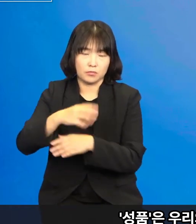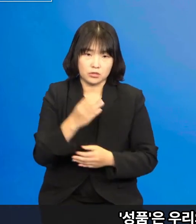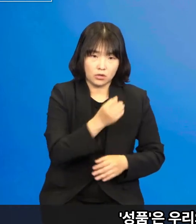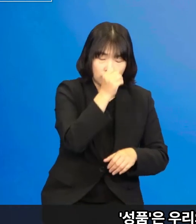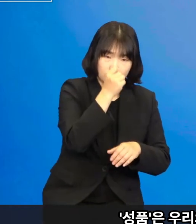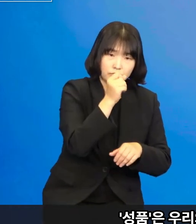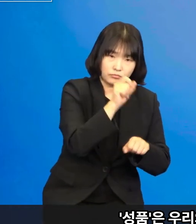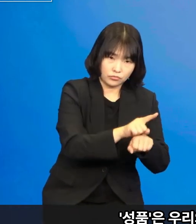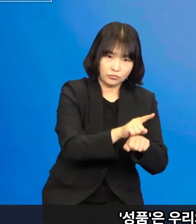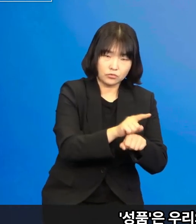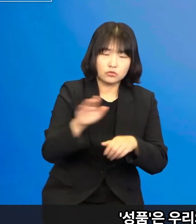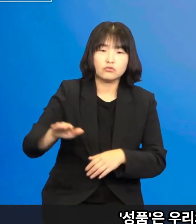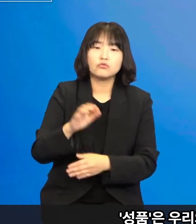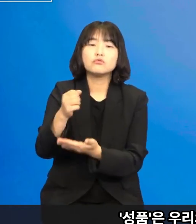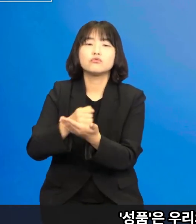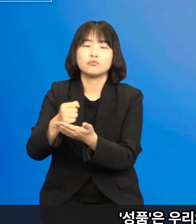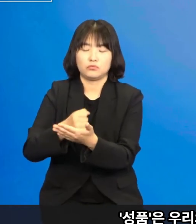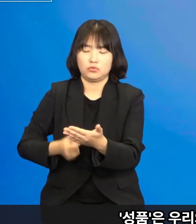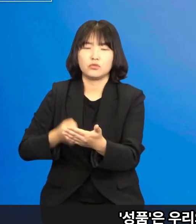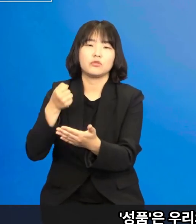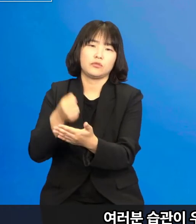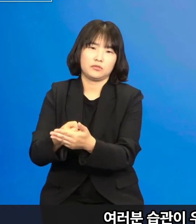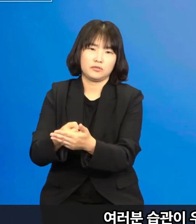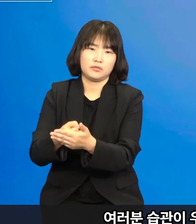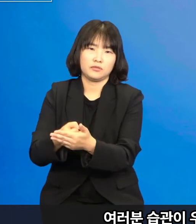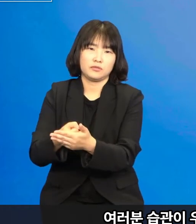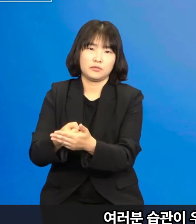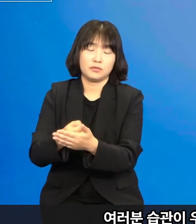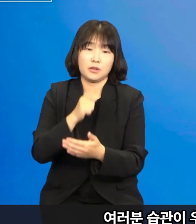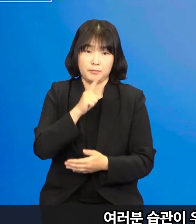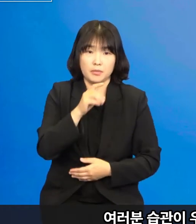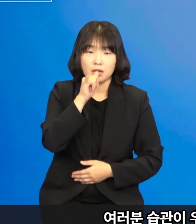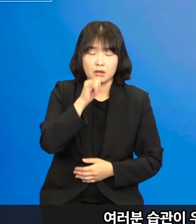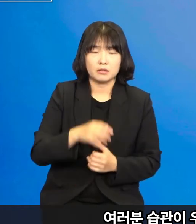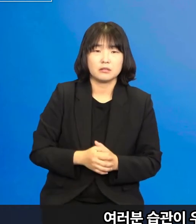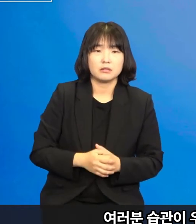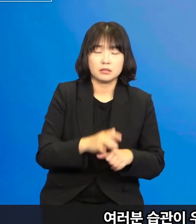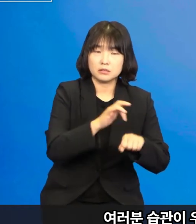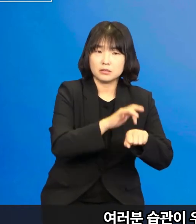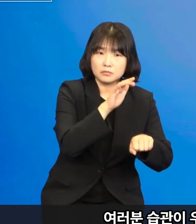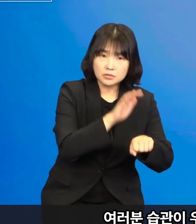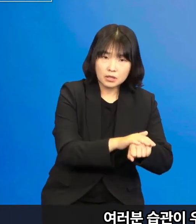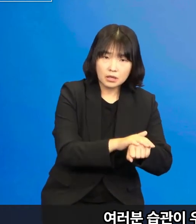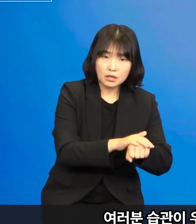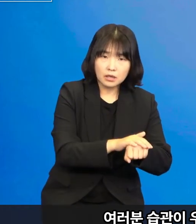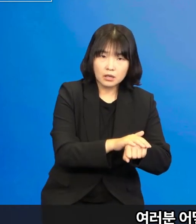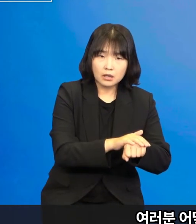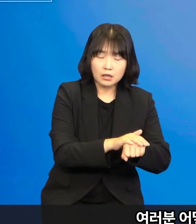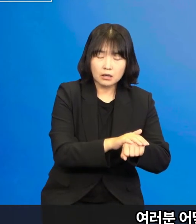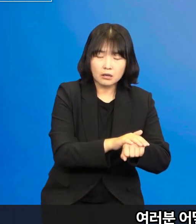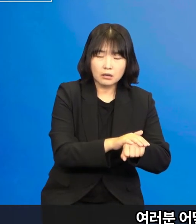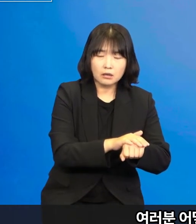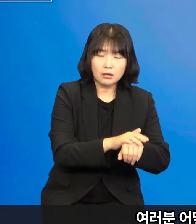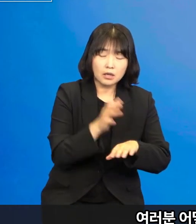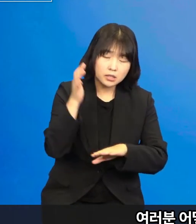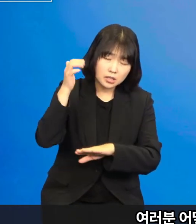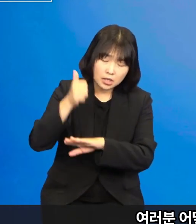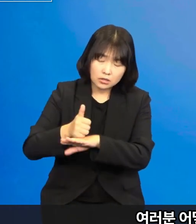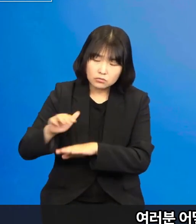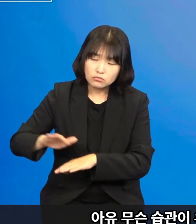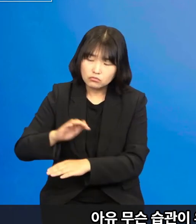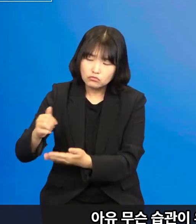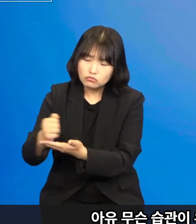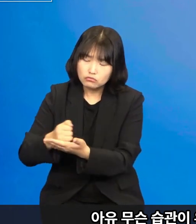우리의 운명을 결정짓는다. 여러분, 습관이 우리의 운명을 결정짓는다? 여러분 어떻게